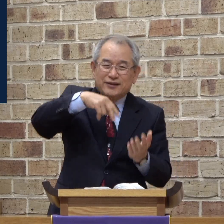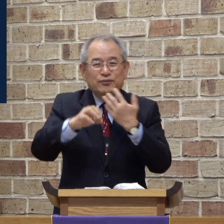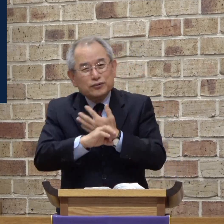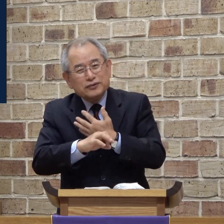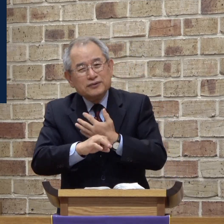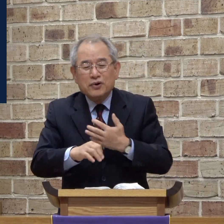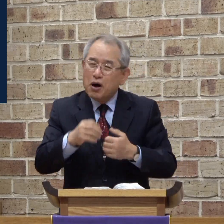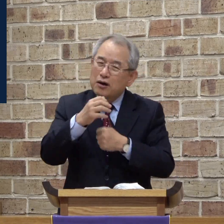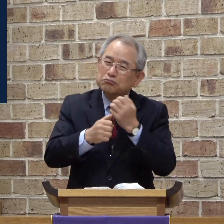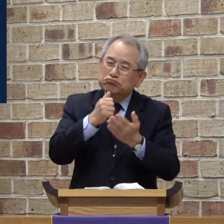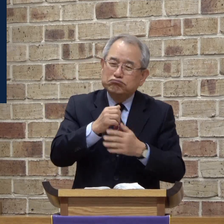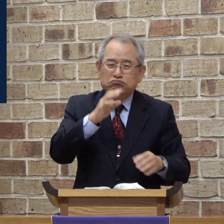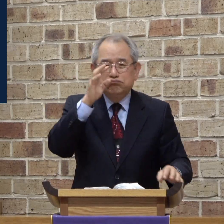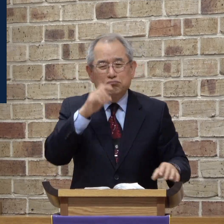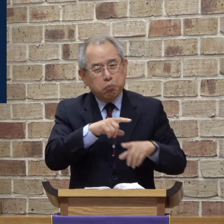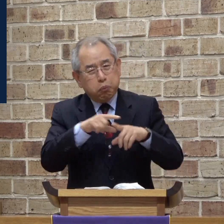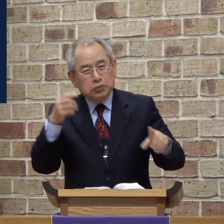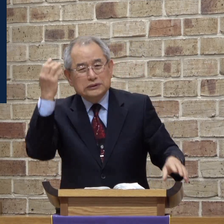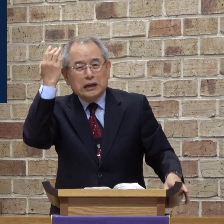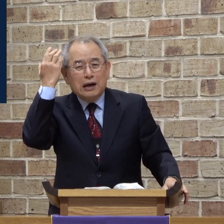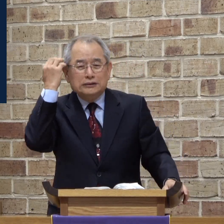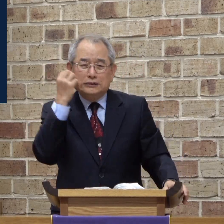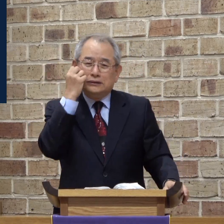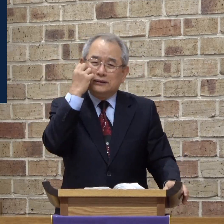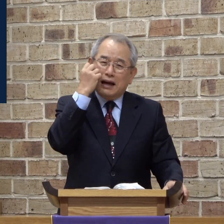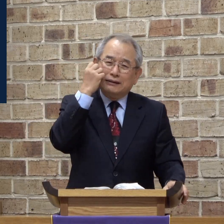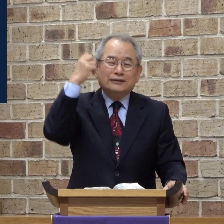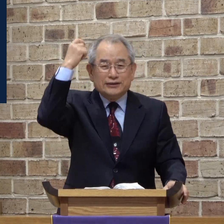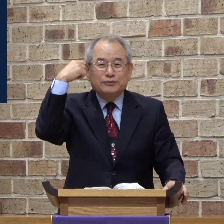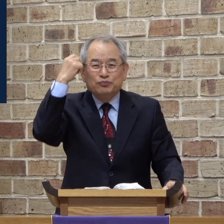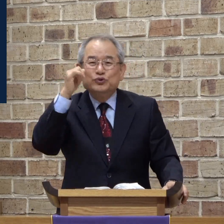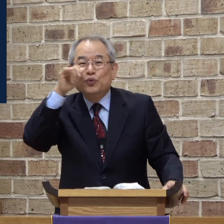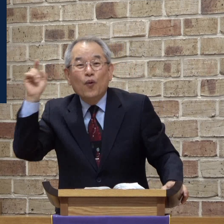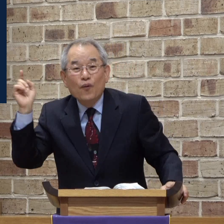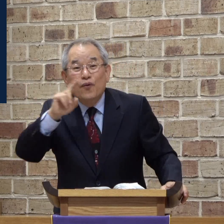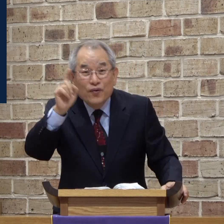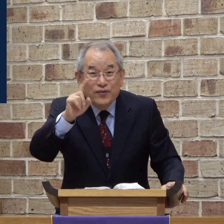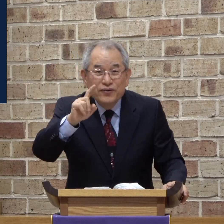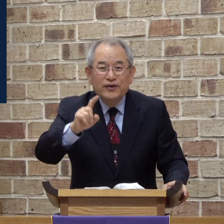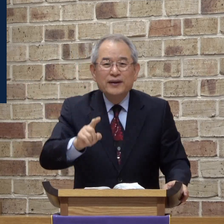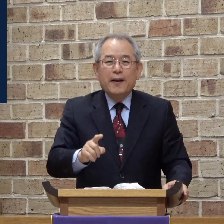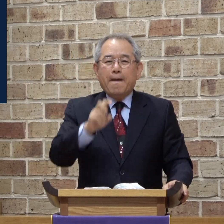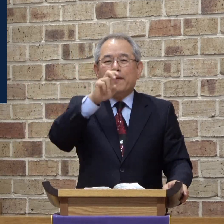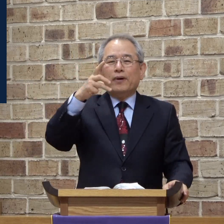기울어져야 우리가 사계절이 알맞은 온도가 조절이 됩니다. 만약에 이게 똑바로 되었으면